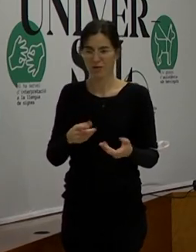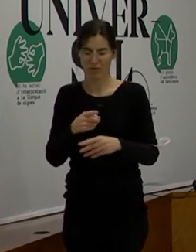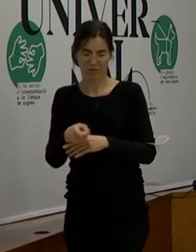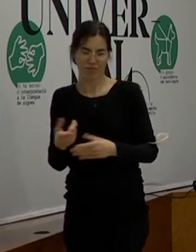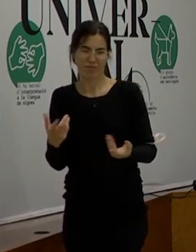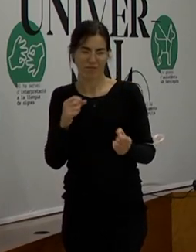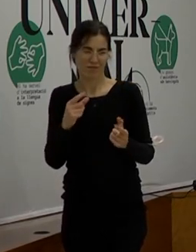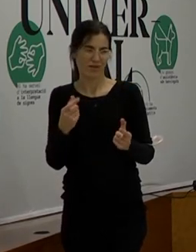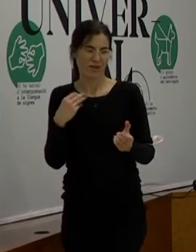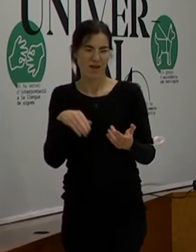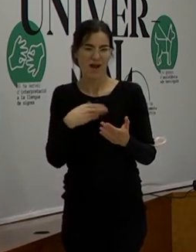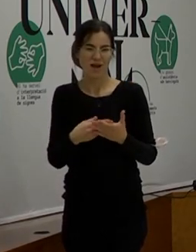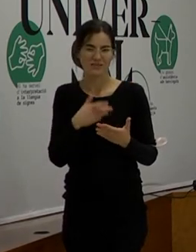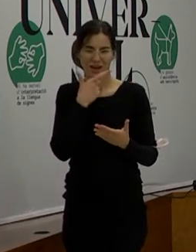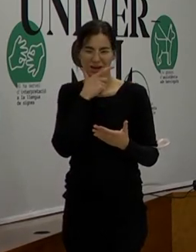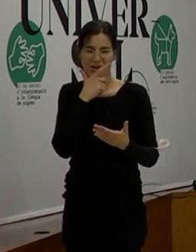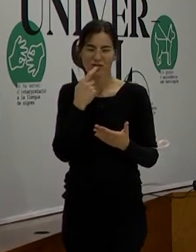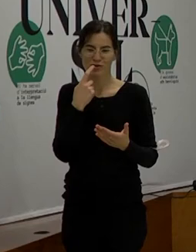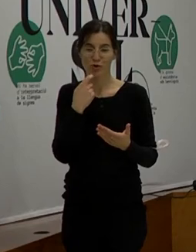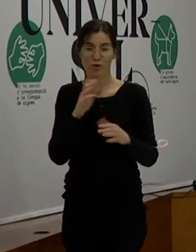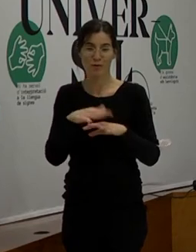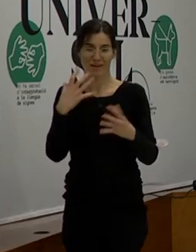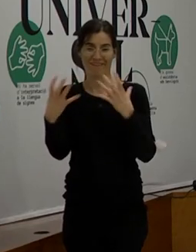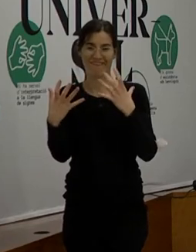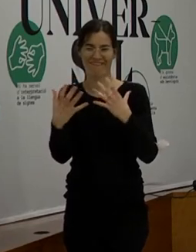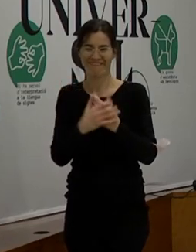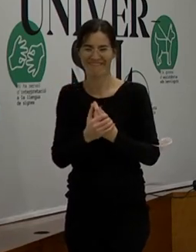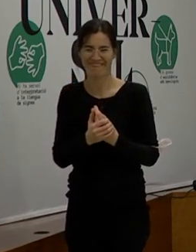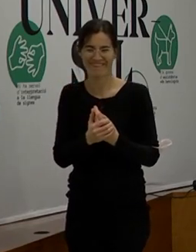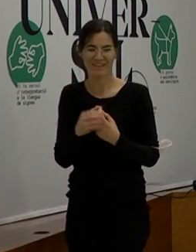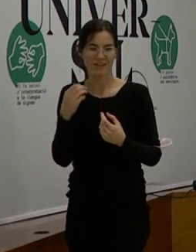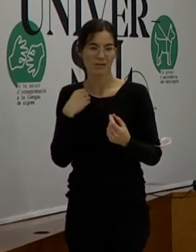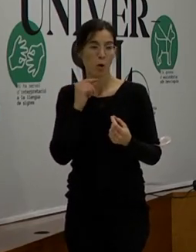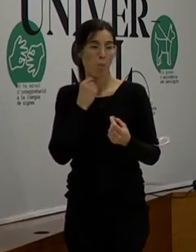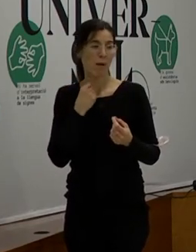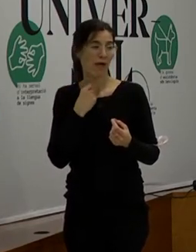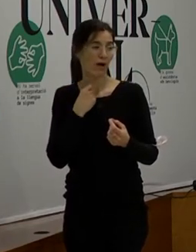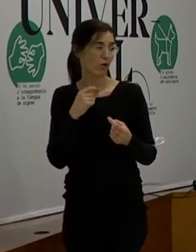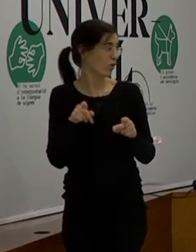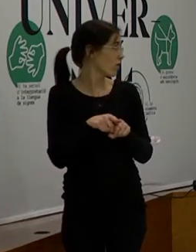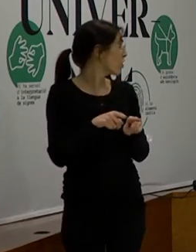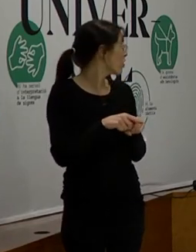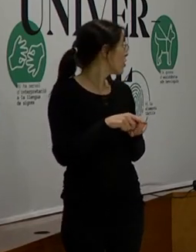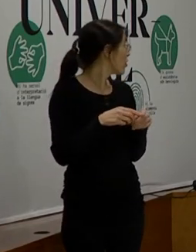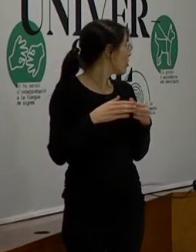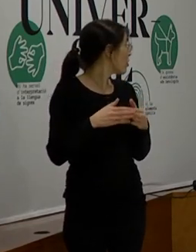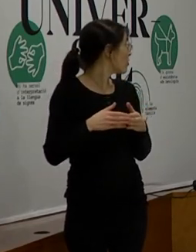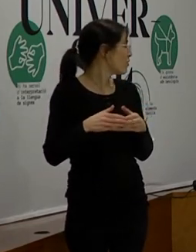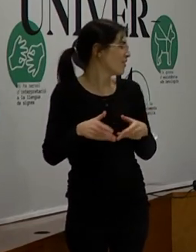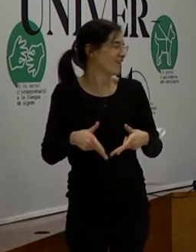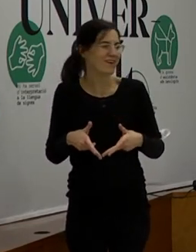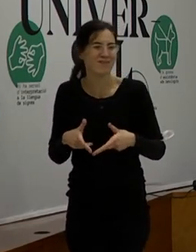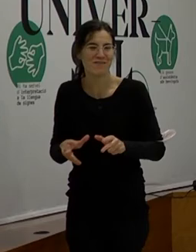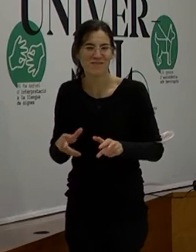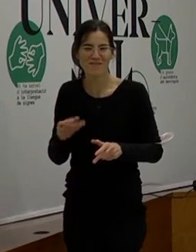donen. I en vermell li han posat, perquè és que es vegi, Vale. I en Badajoz, pues nada, és el barco romàntico, quan te levantes, plom, te vuelves